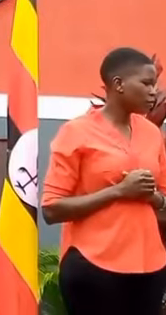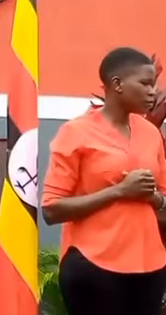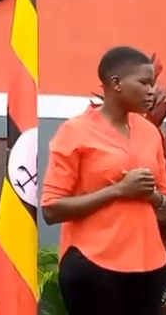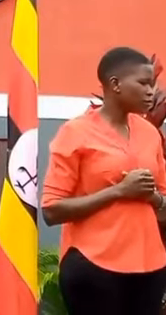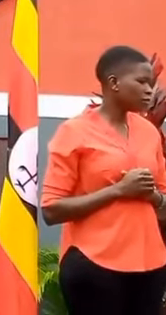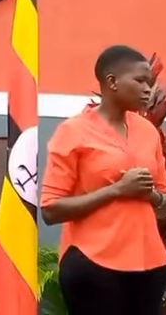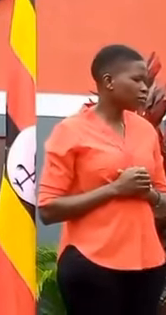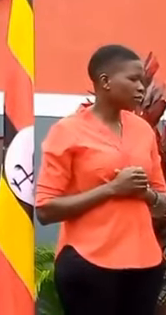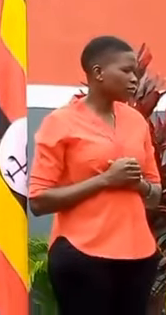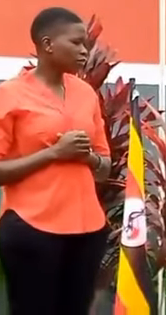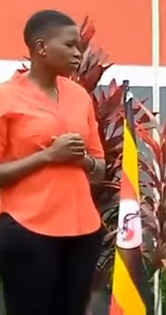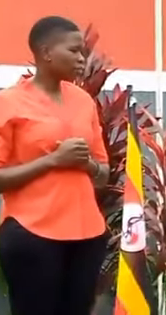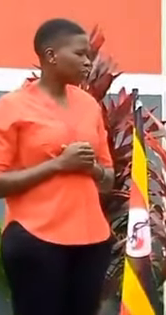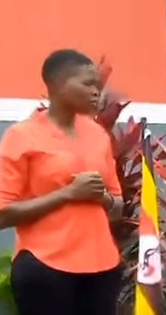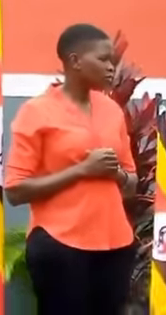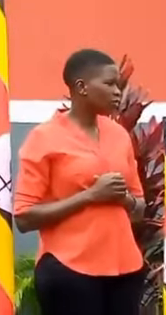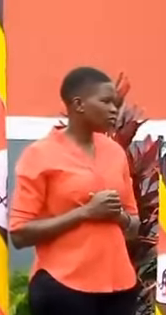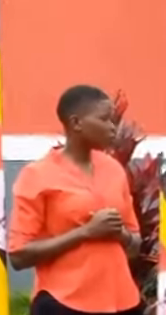kati ka